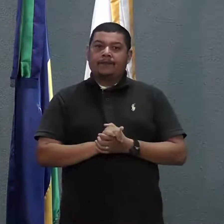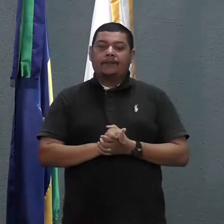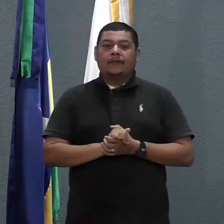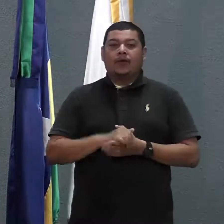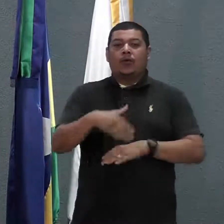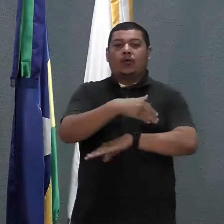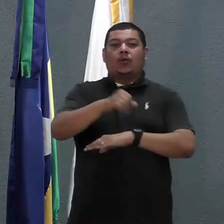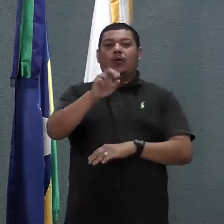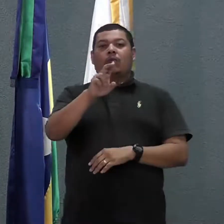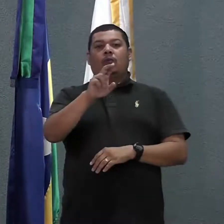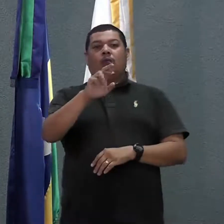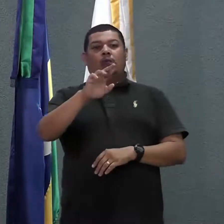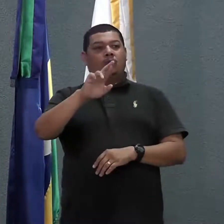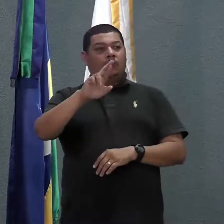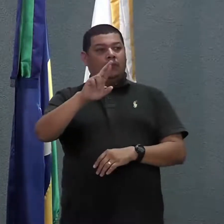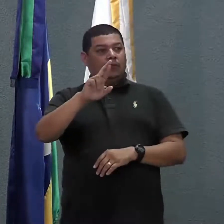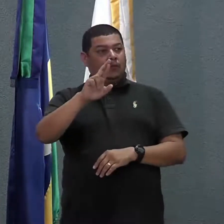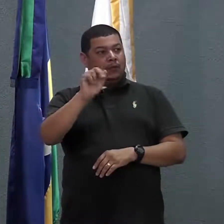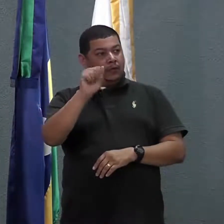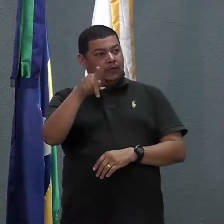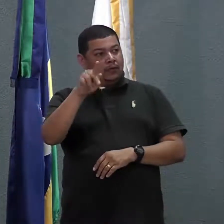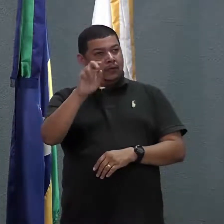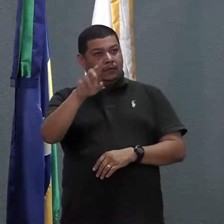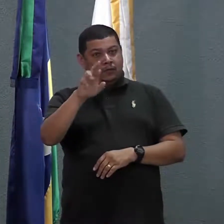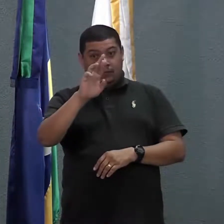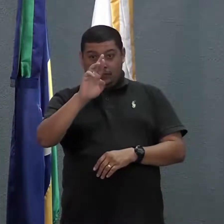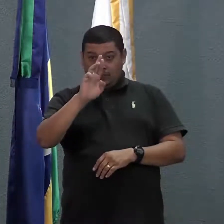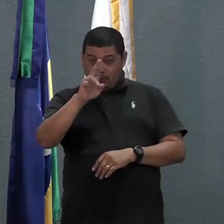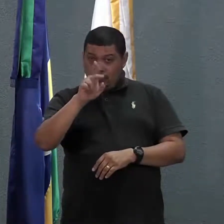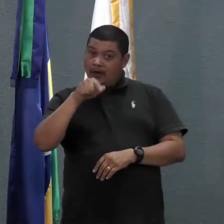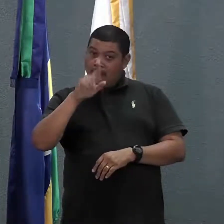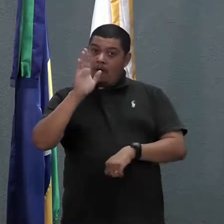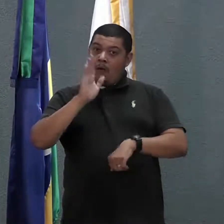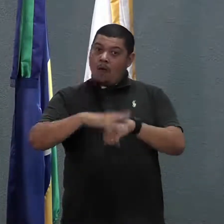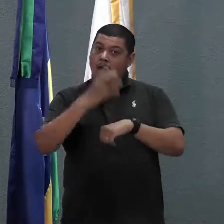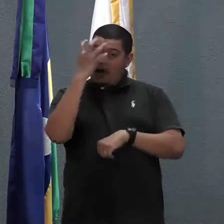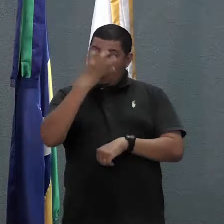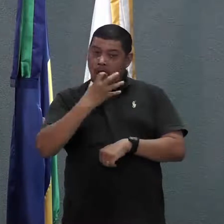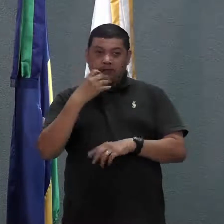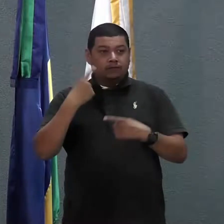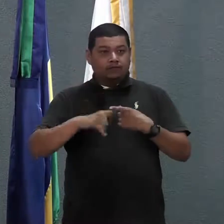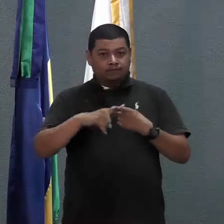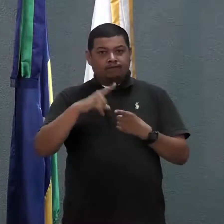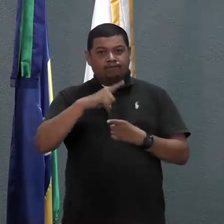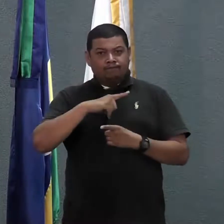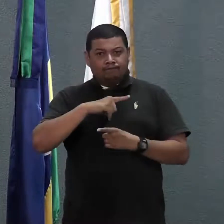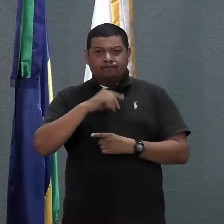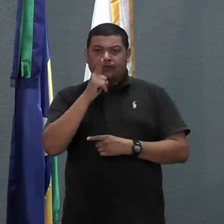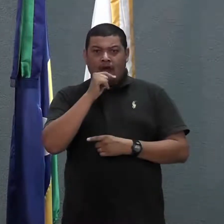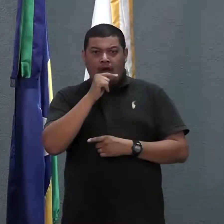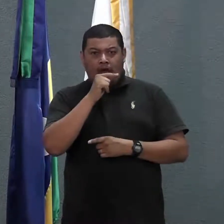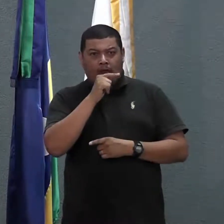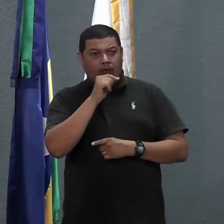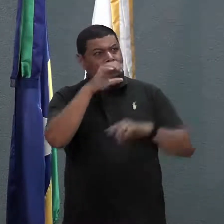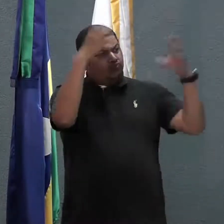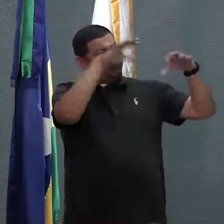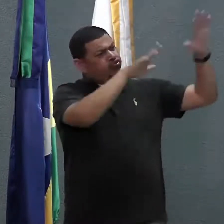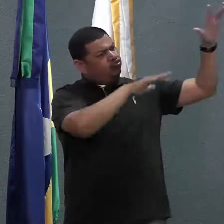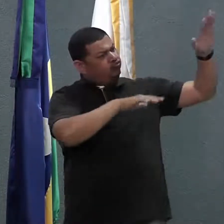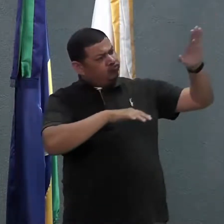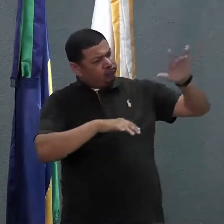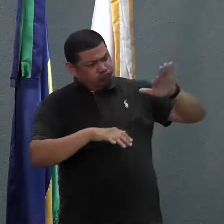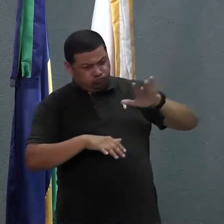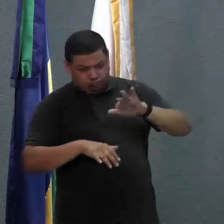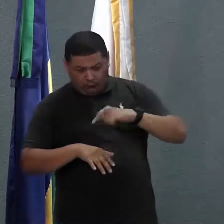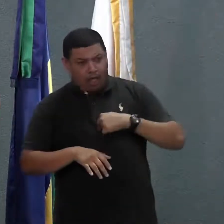talvez seja o problema mais grave de Cacoá hoje, seja o Irapuru. O que desce de água ali não é brincadeira.